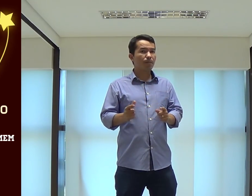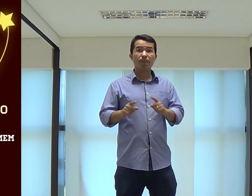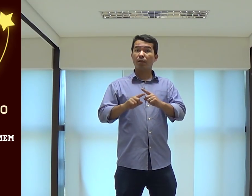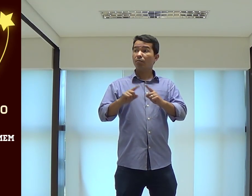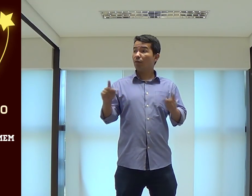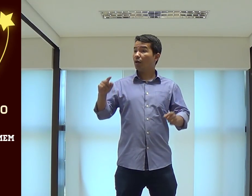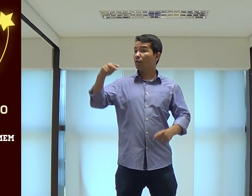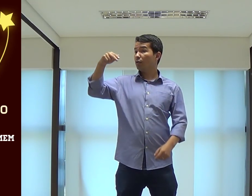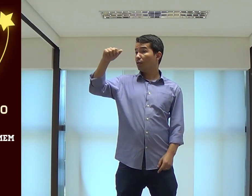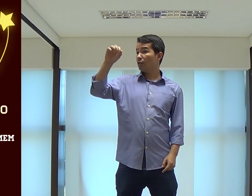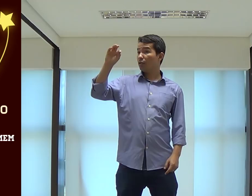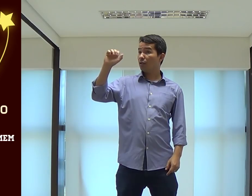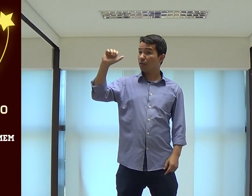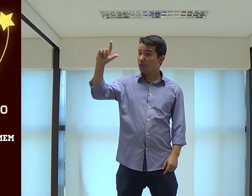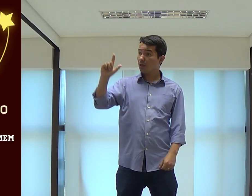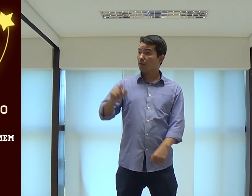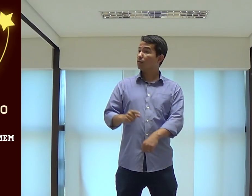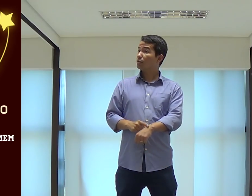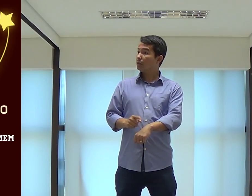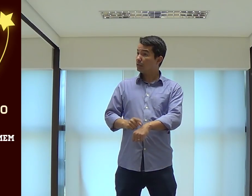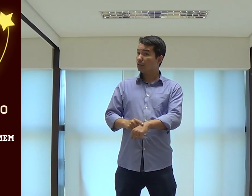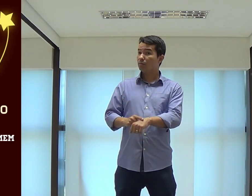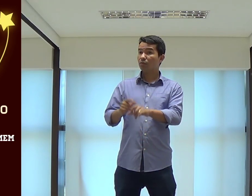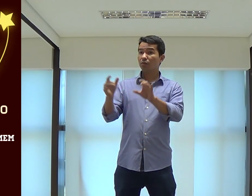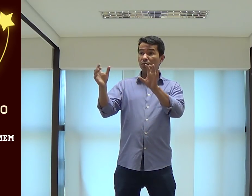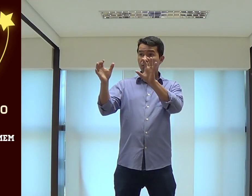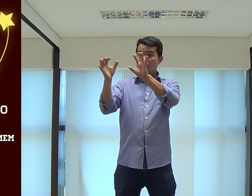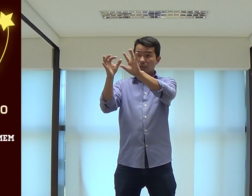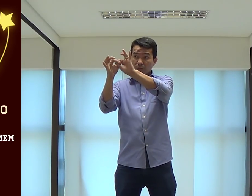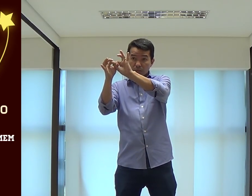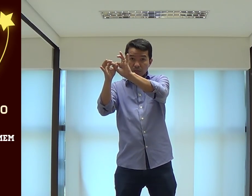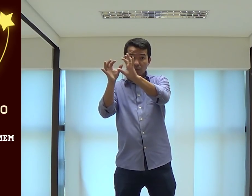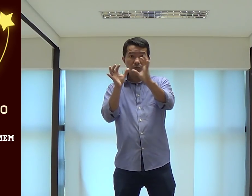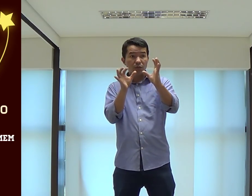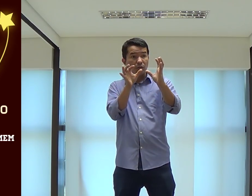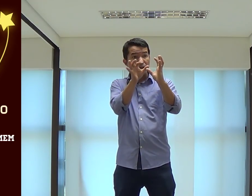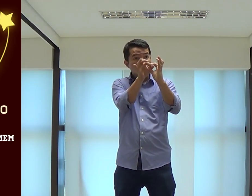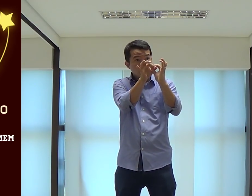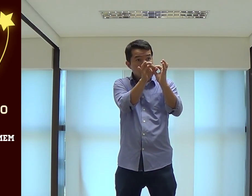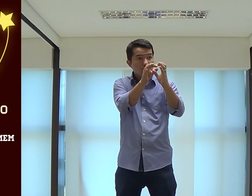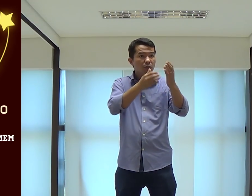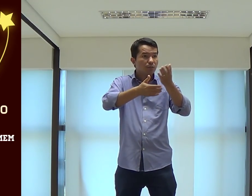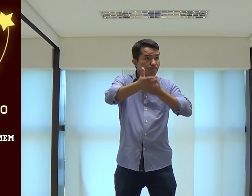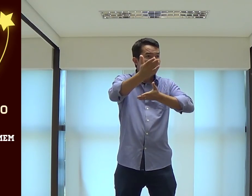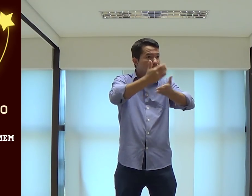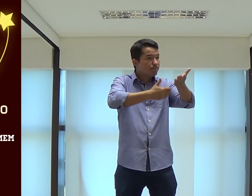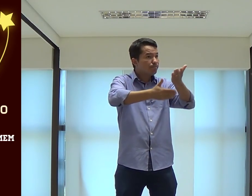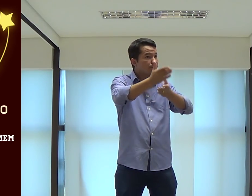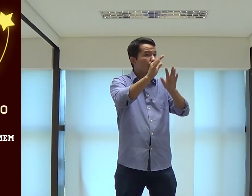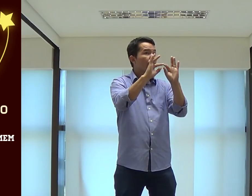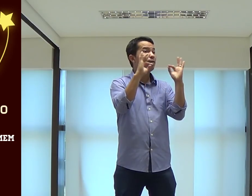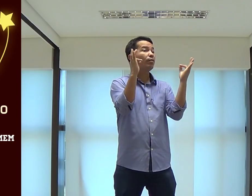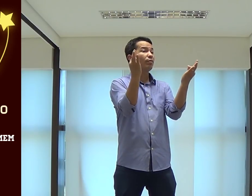é um problema, gente. No Natal é o tempo de você estar em união com a